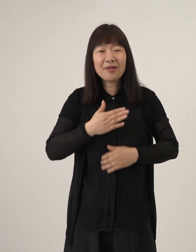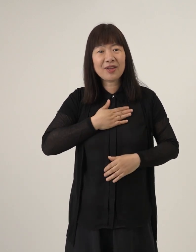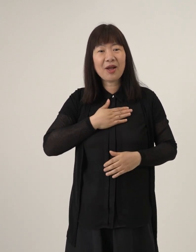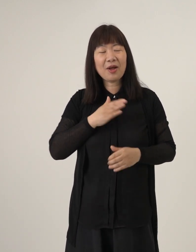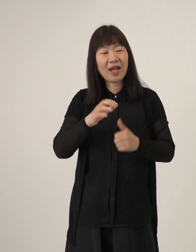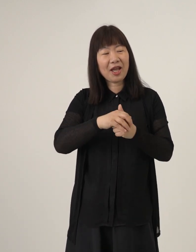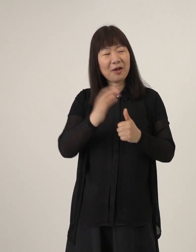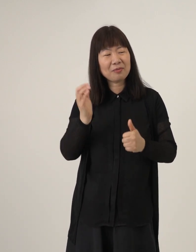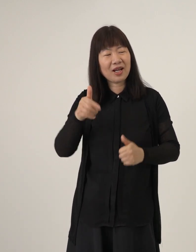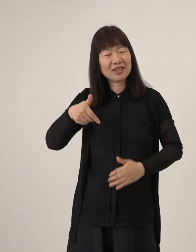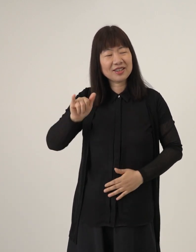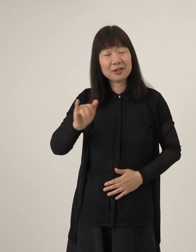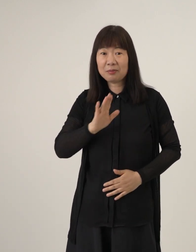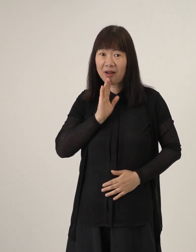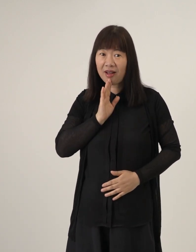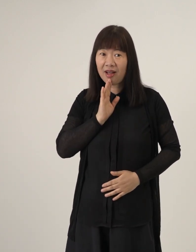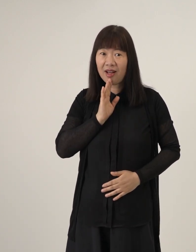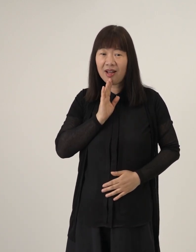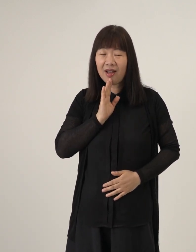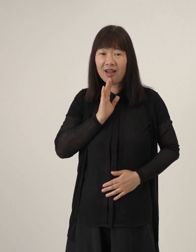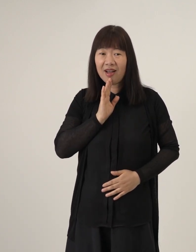나의 해방기 맞나요?